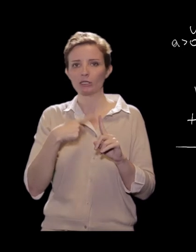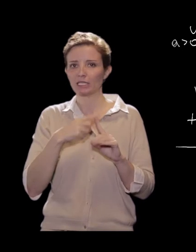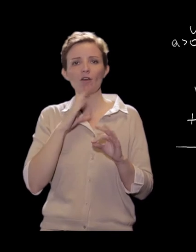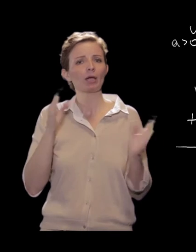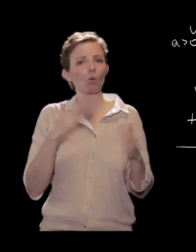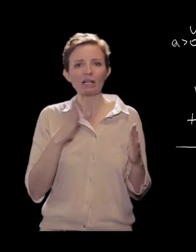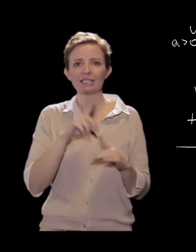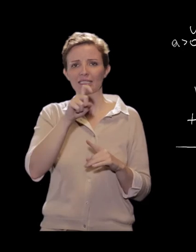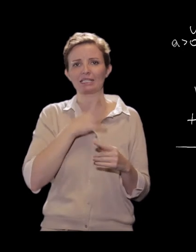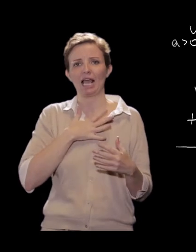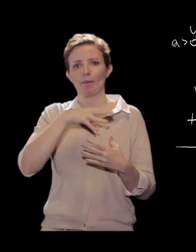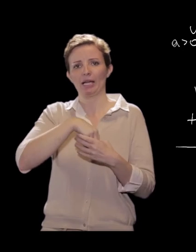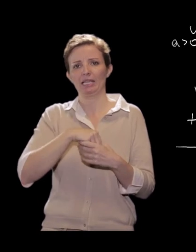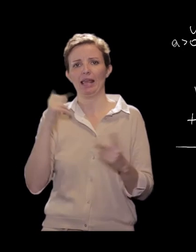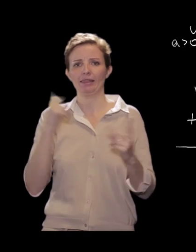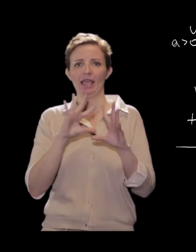a